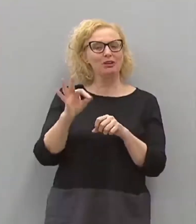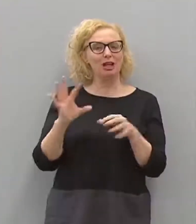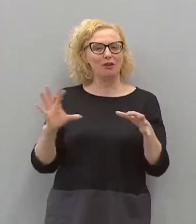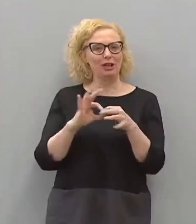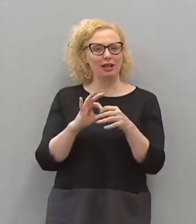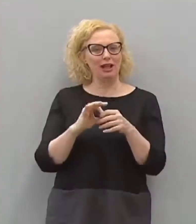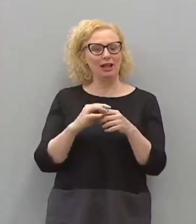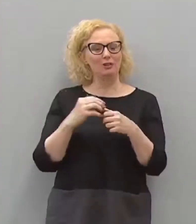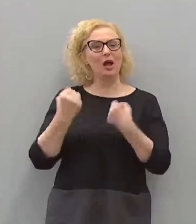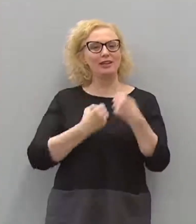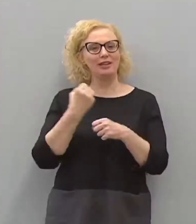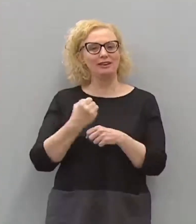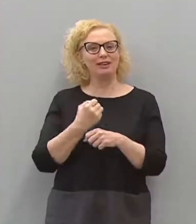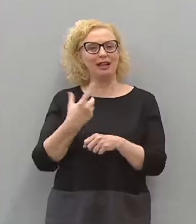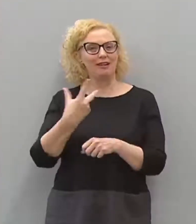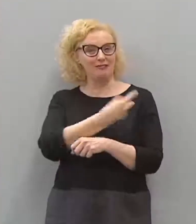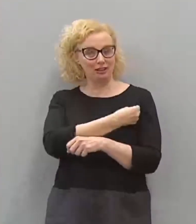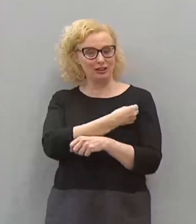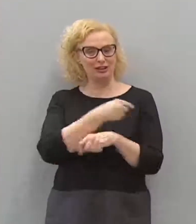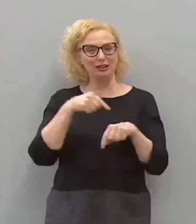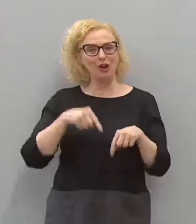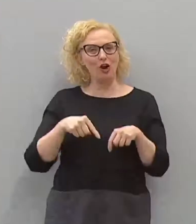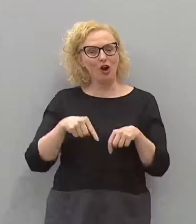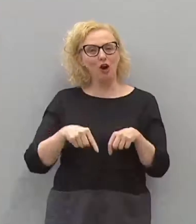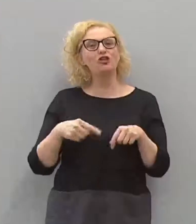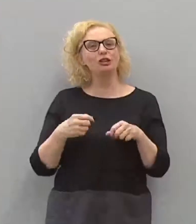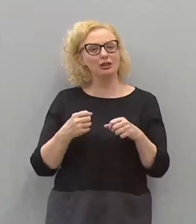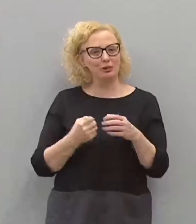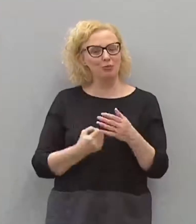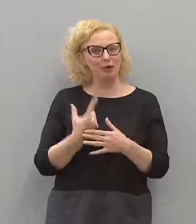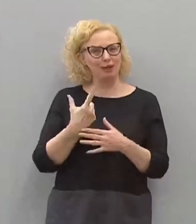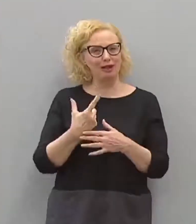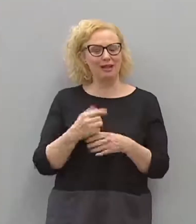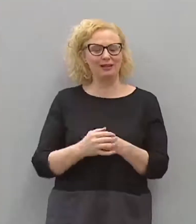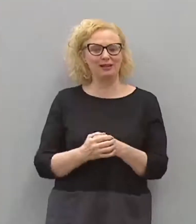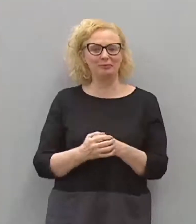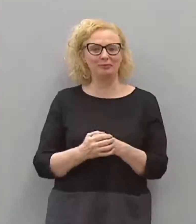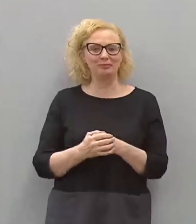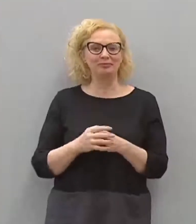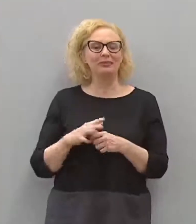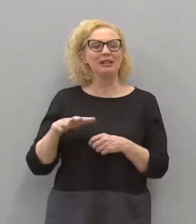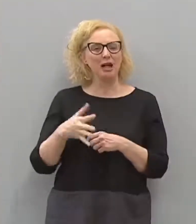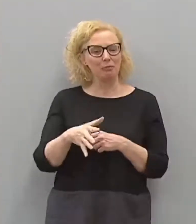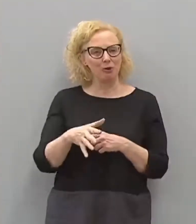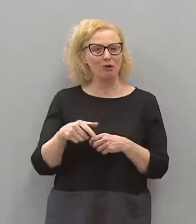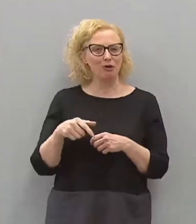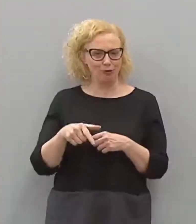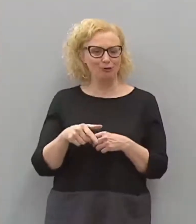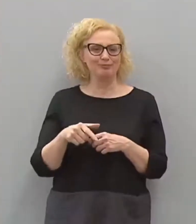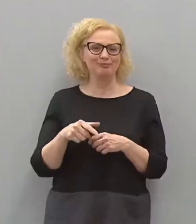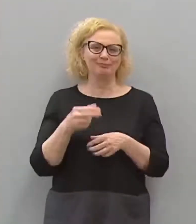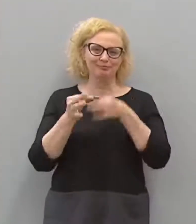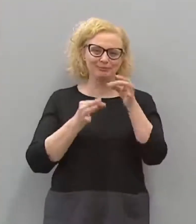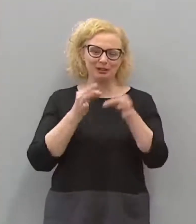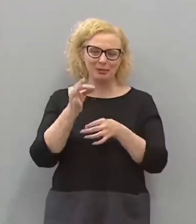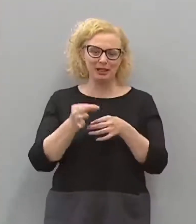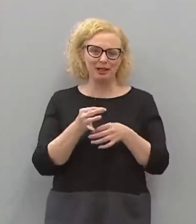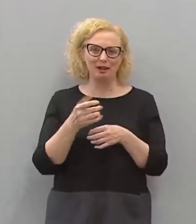di vaccinazione che oggi segna un altro momento simbolico importante ne parleremo tra poco perché gli argomenti di giunta comunque sono